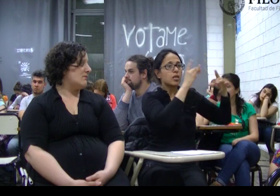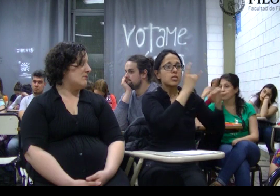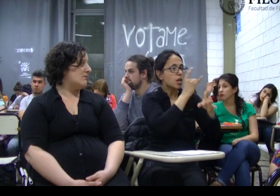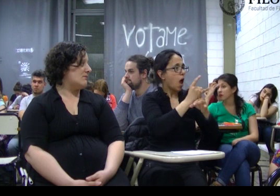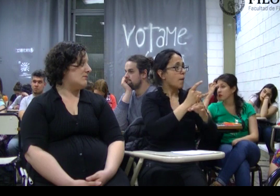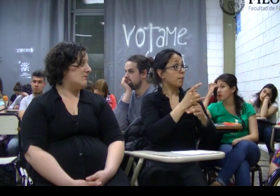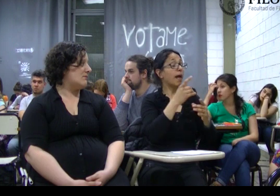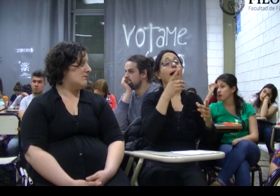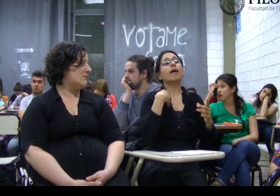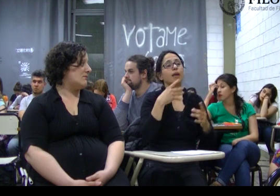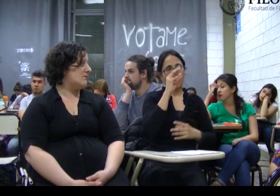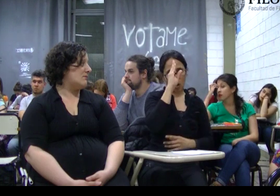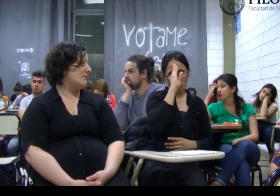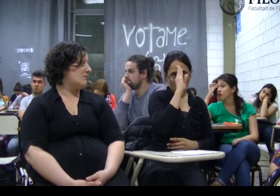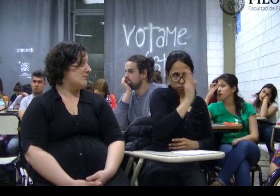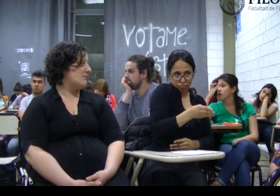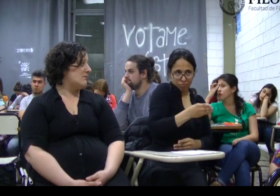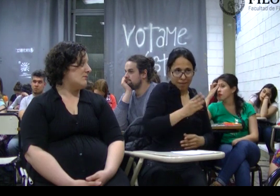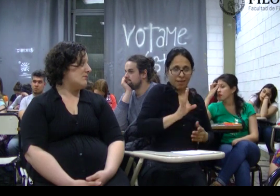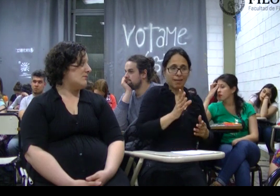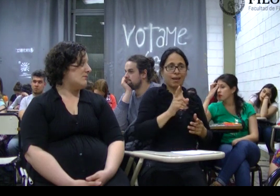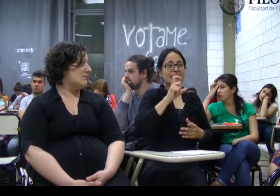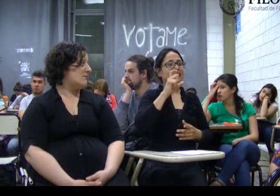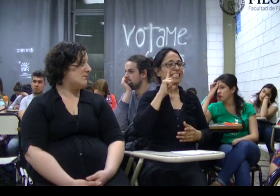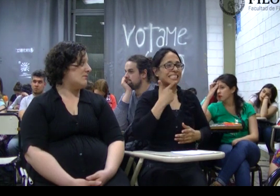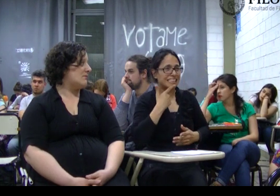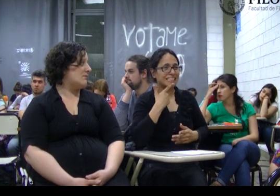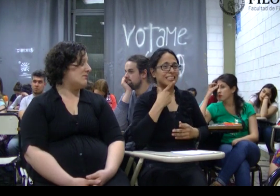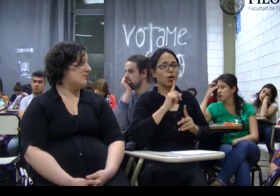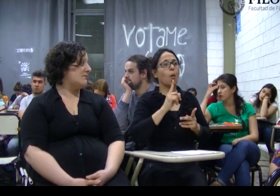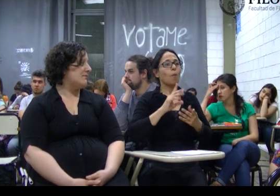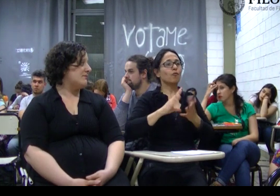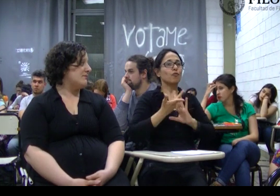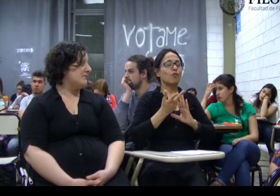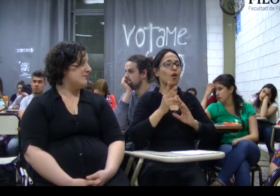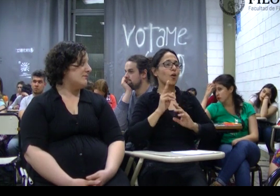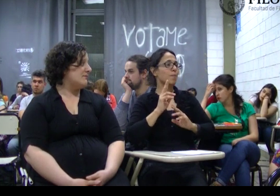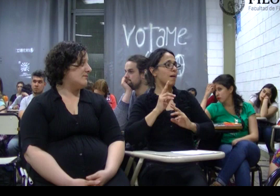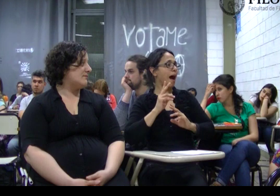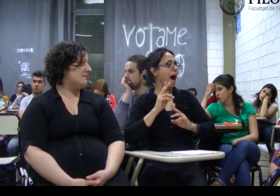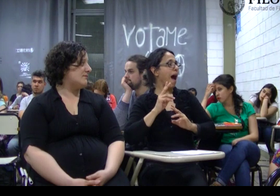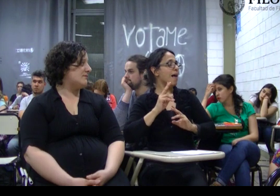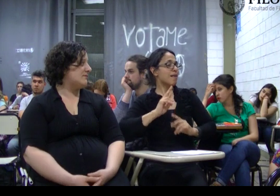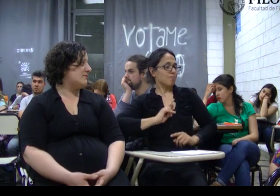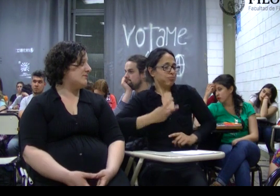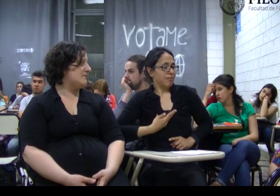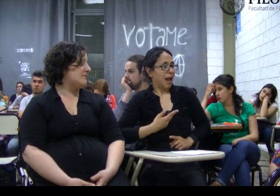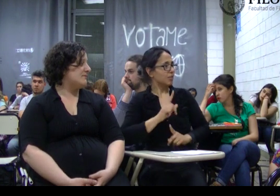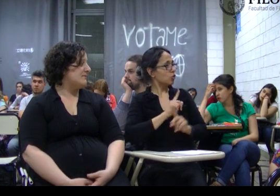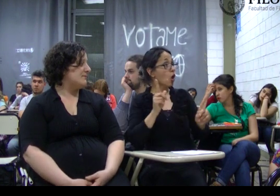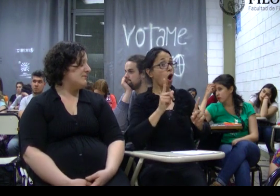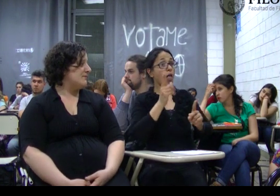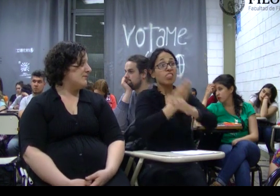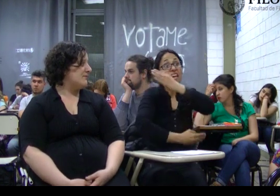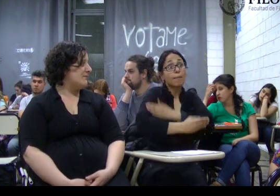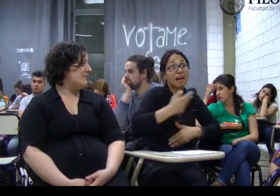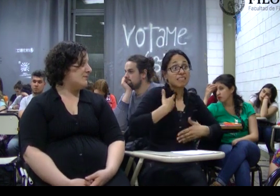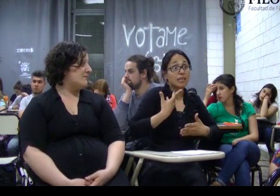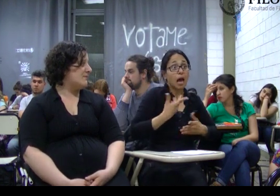es heterosexual y cis, ¿no? No es trans y también no es discapacitado, ¿no?